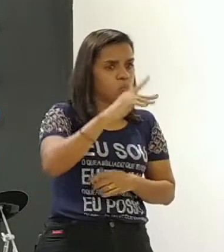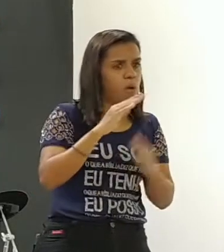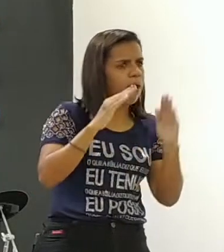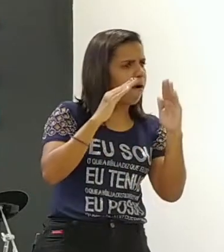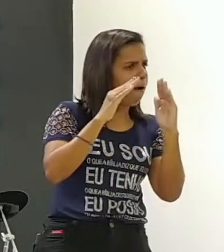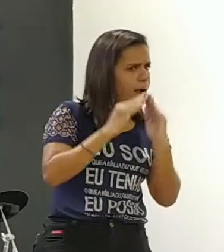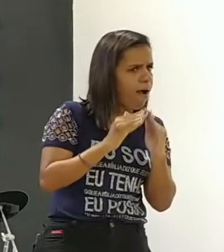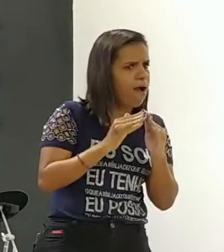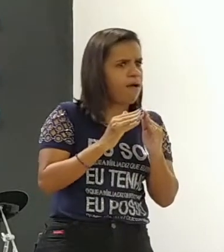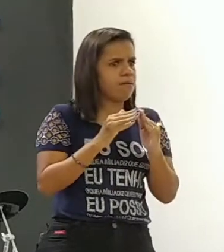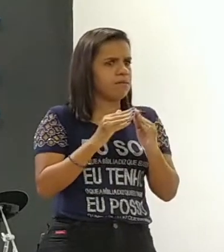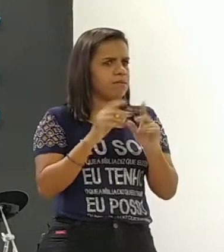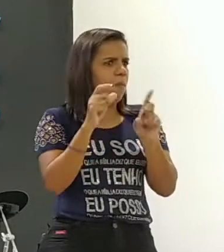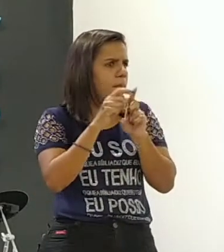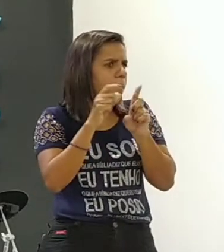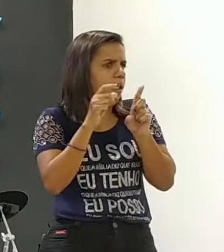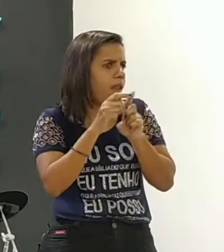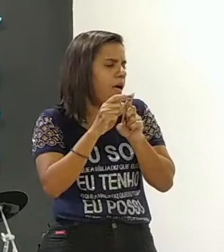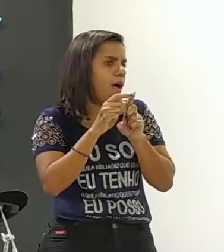casa, levar uma